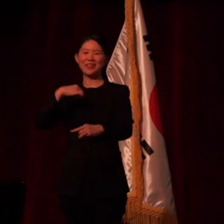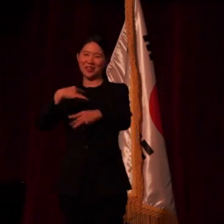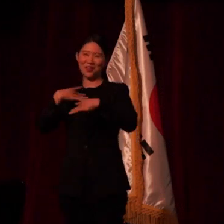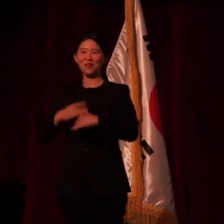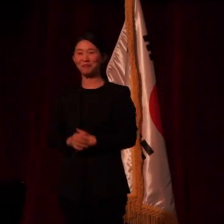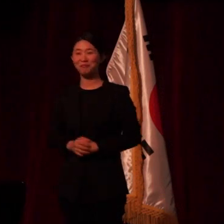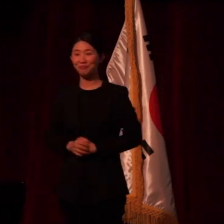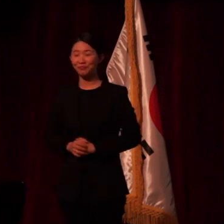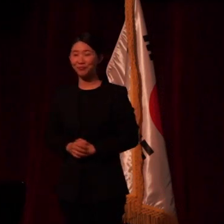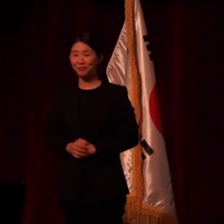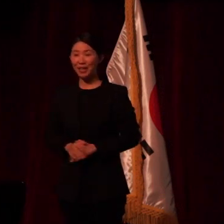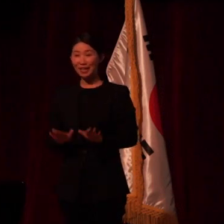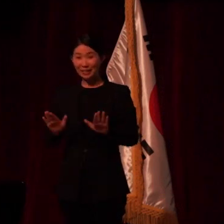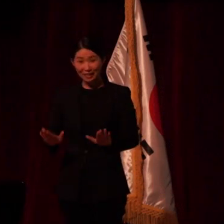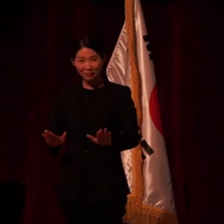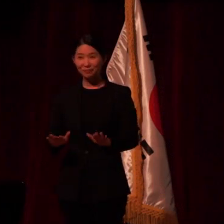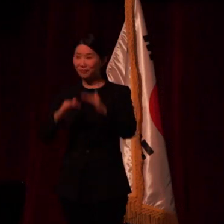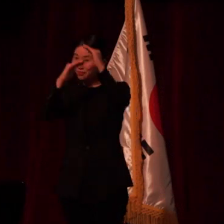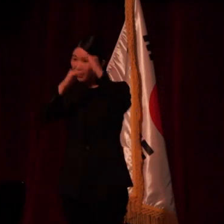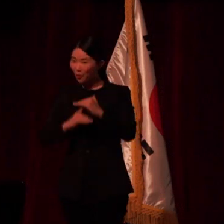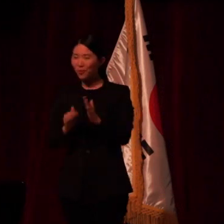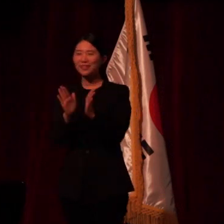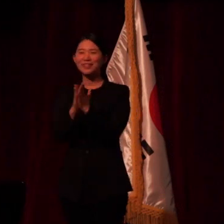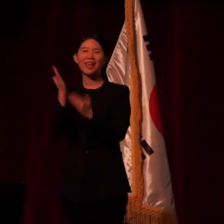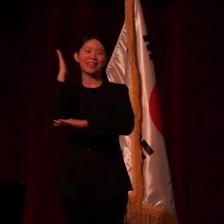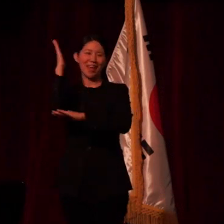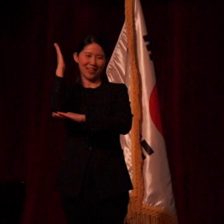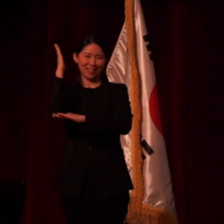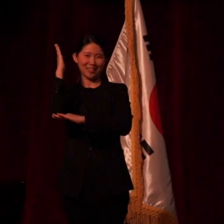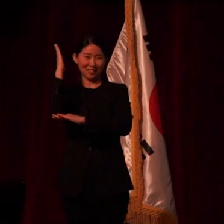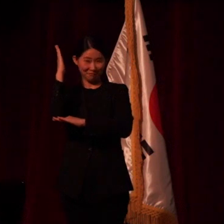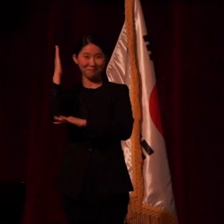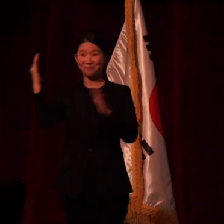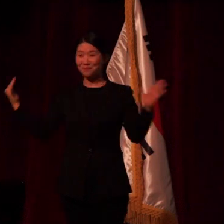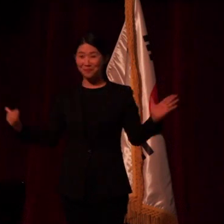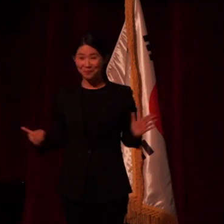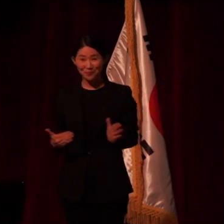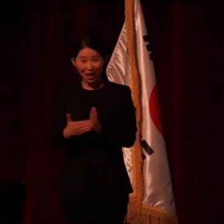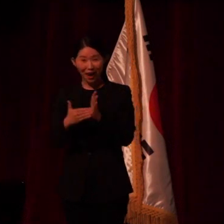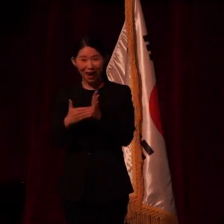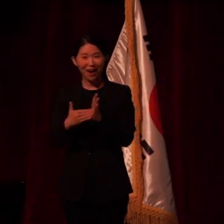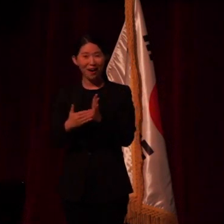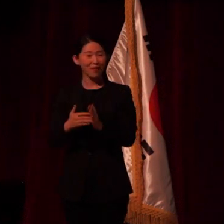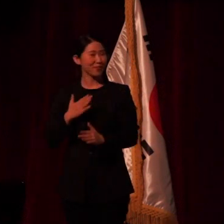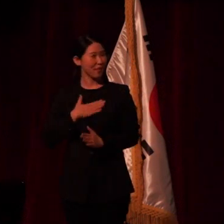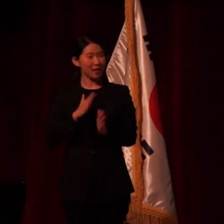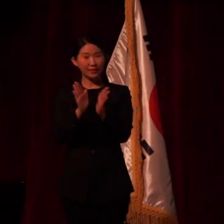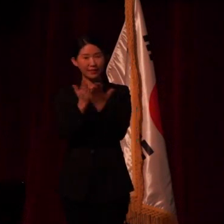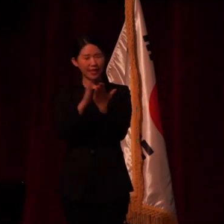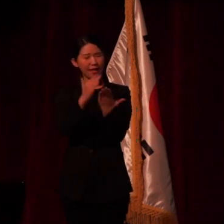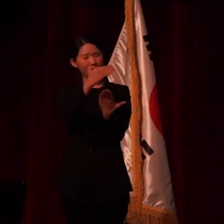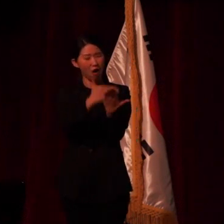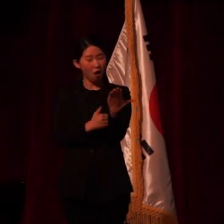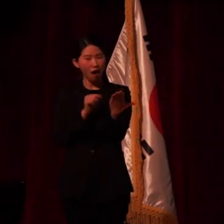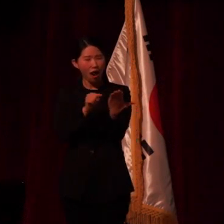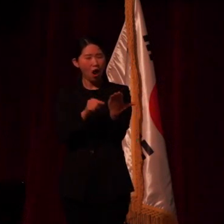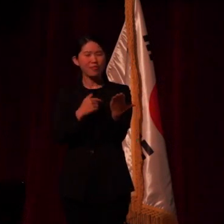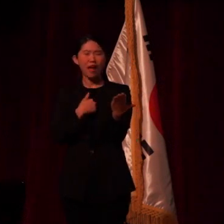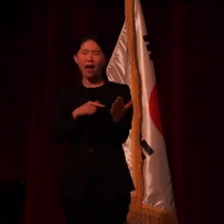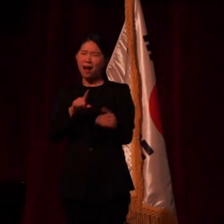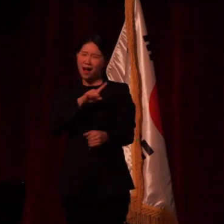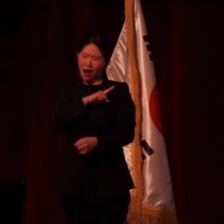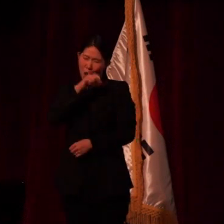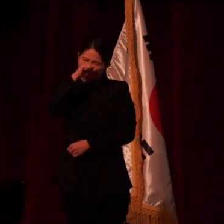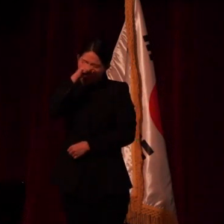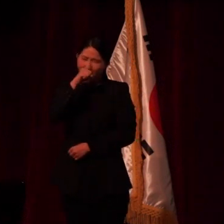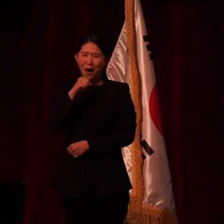이 이야기는 제가 이 책에 실은 이야기들 중에 가장 아끼고 애정하는 이야기들 2개가 있는데요.